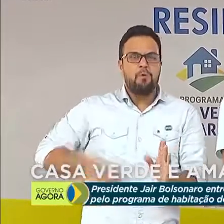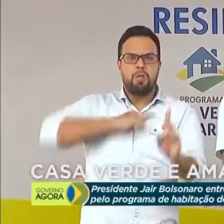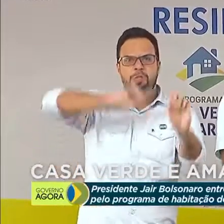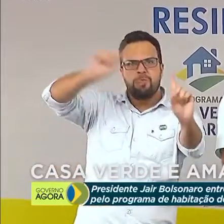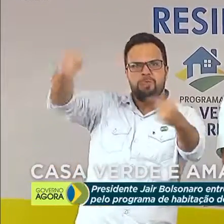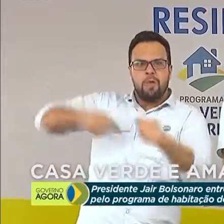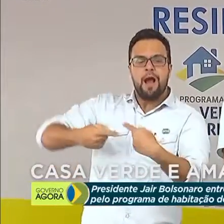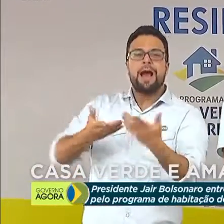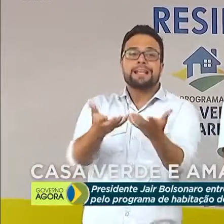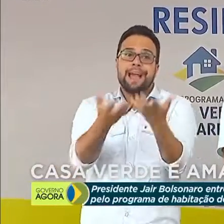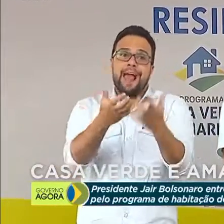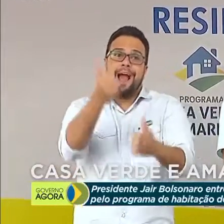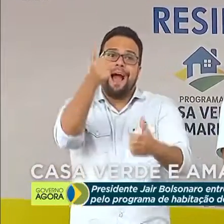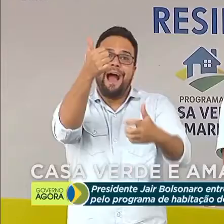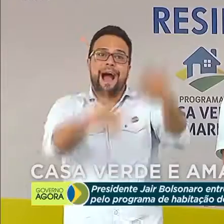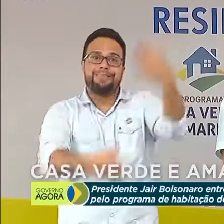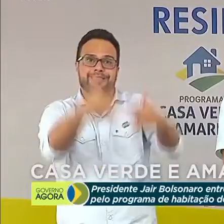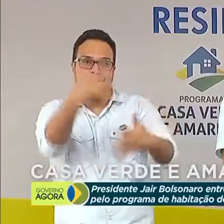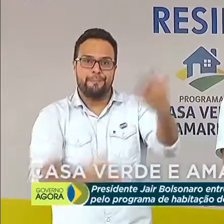querendo